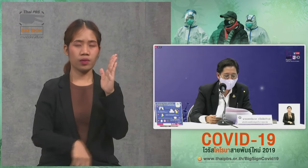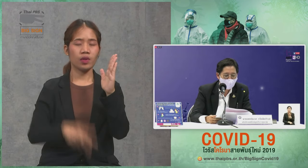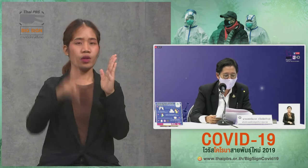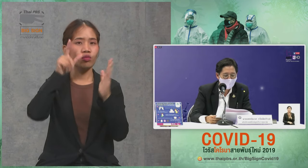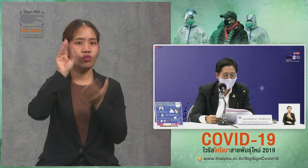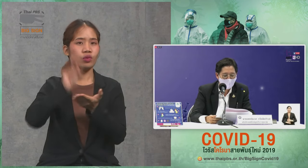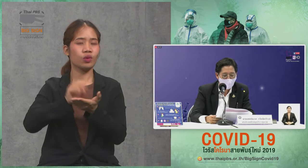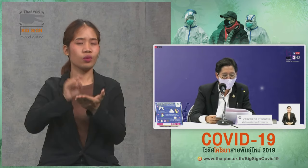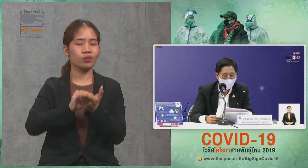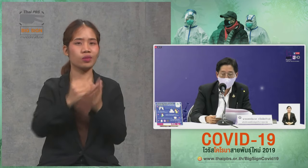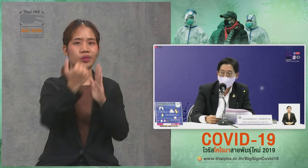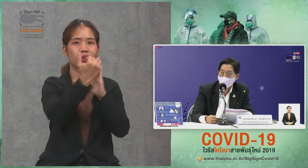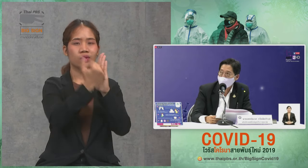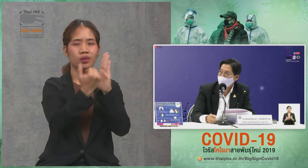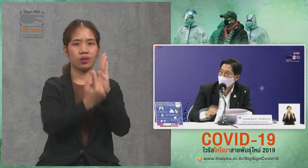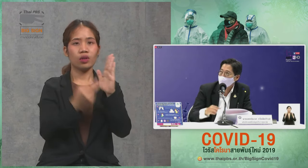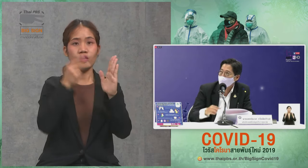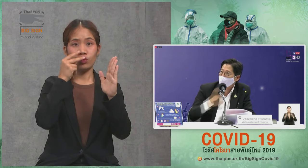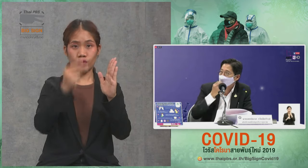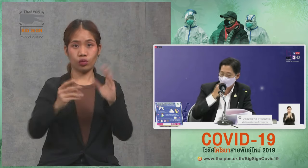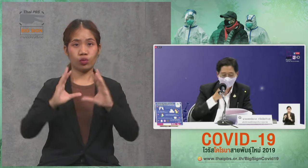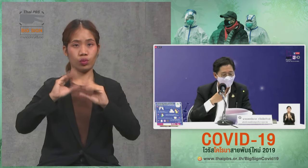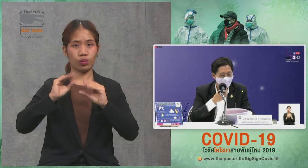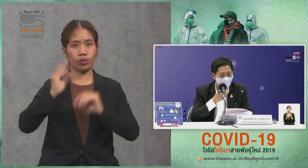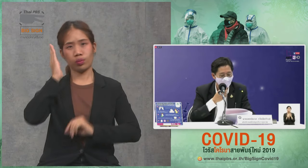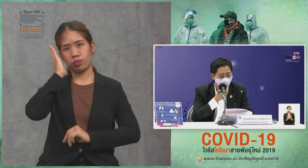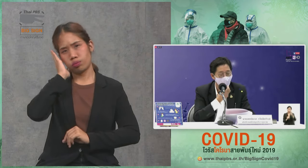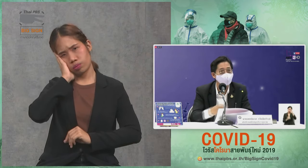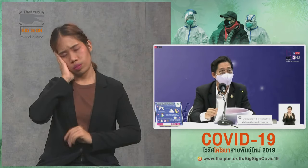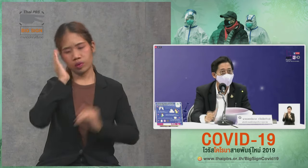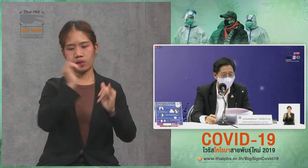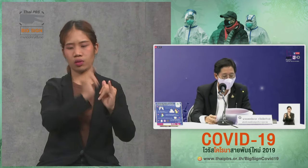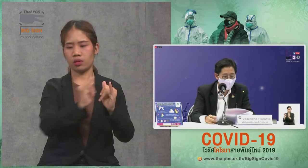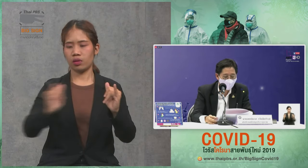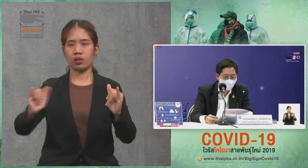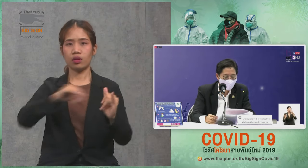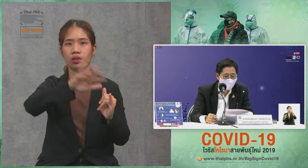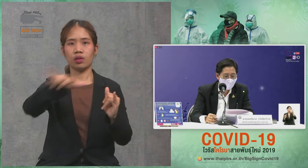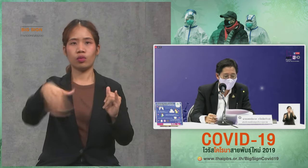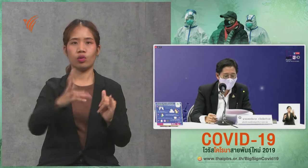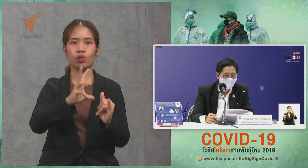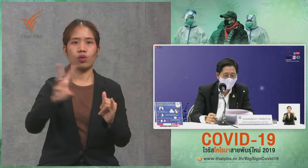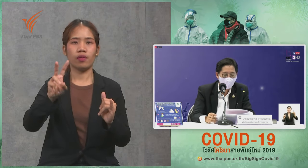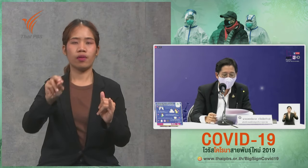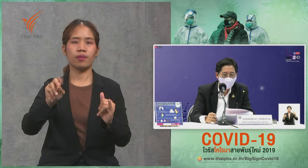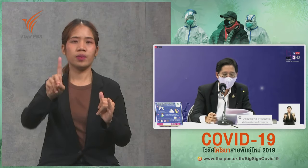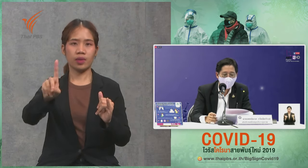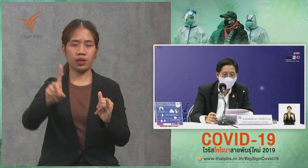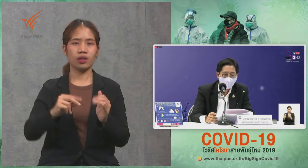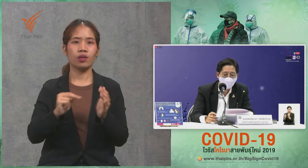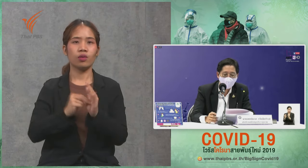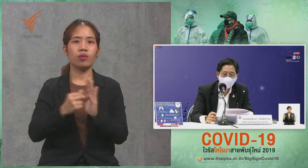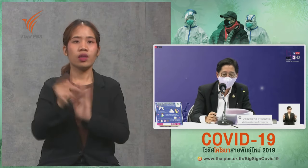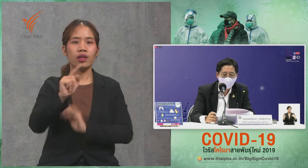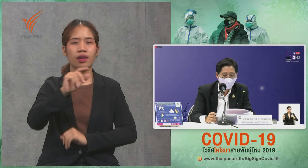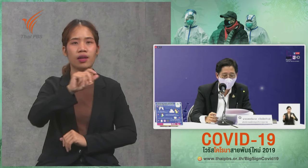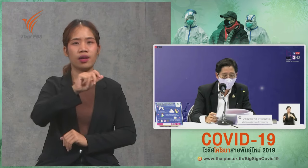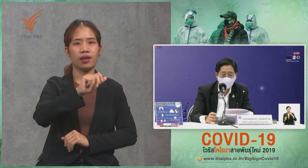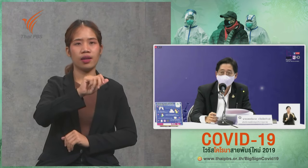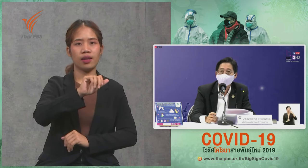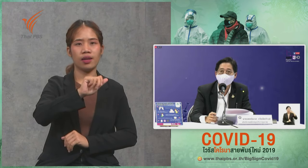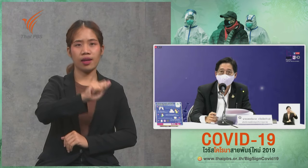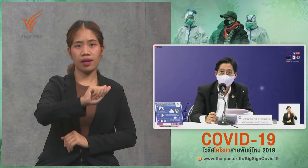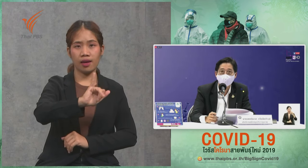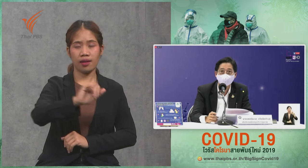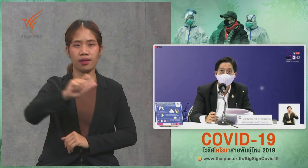ก็ดูจากจำนวนเตียงทั้งหมดนะครับ631เตียงเนี่ยครับ ซึ่งรวมทั้ง AIIR Modified